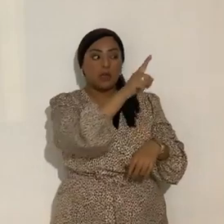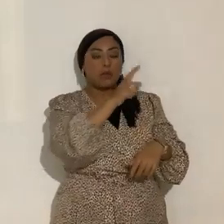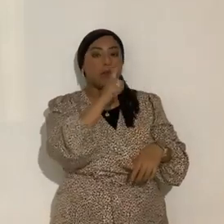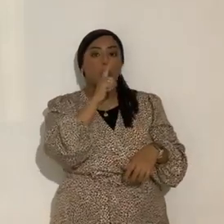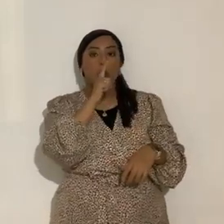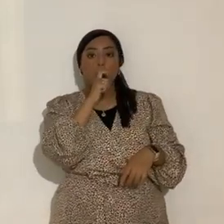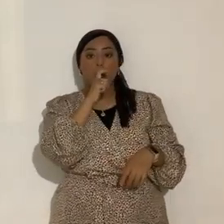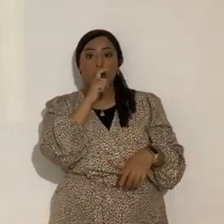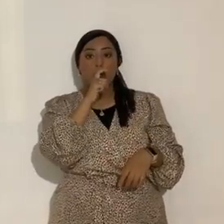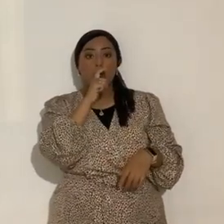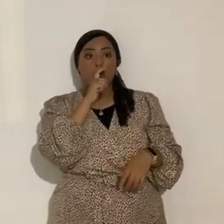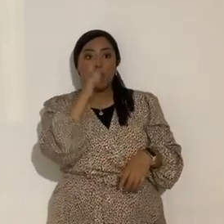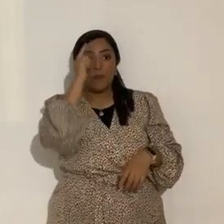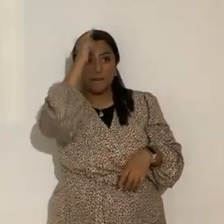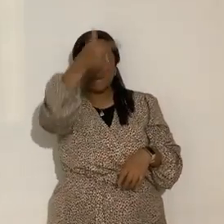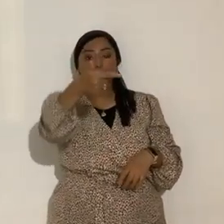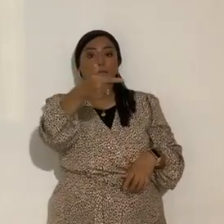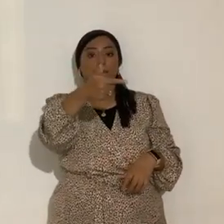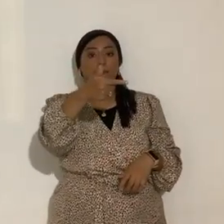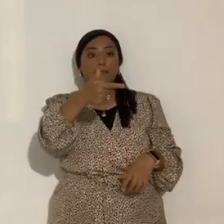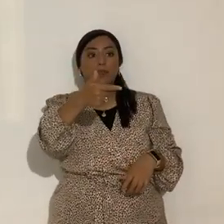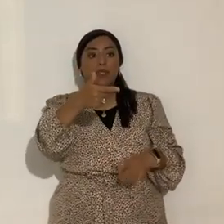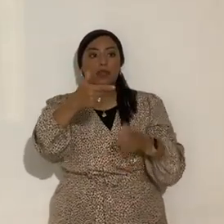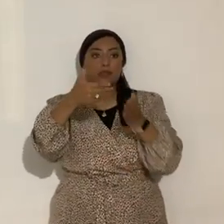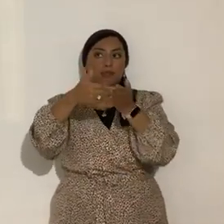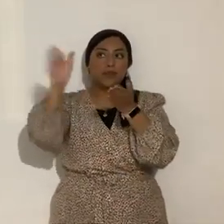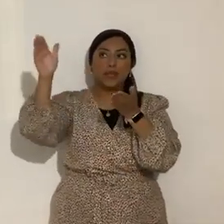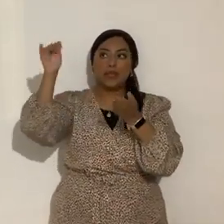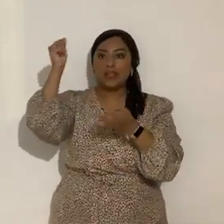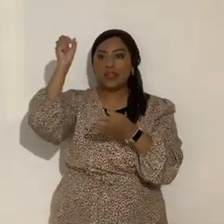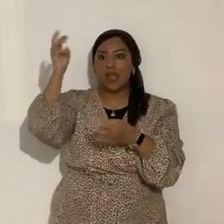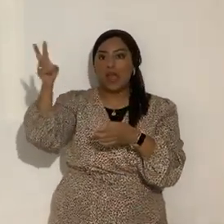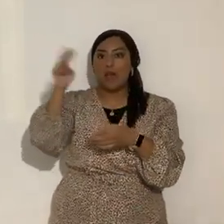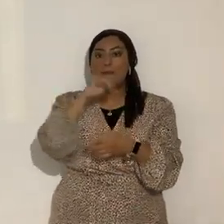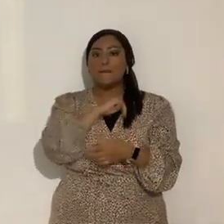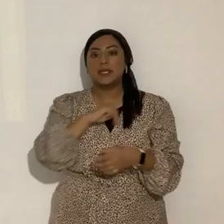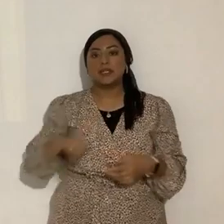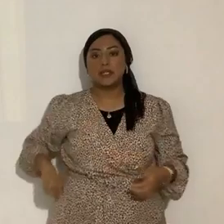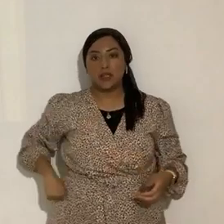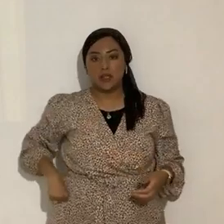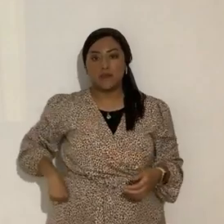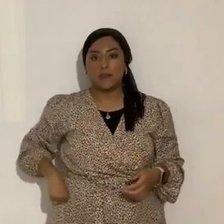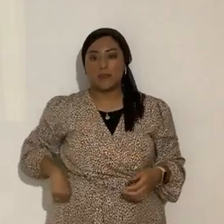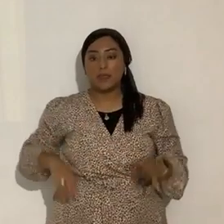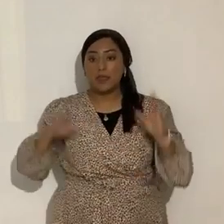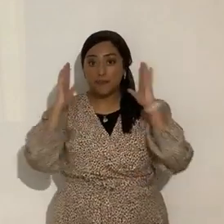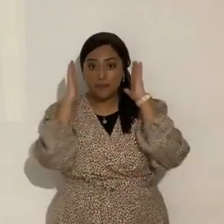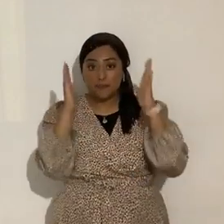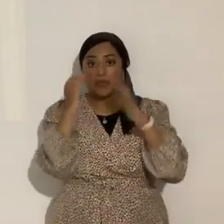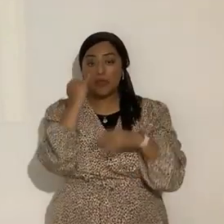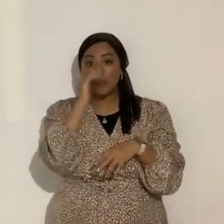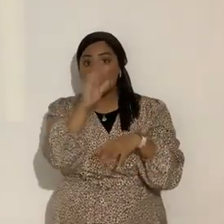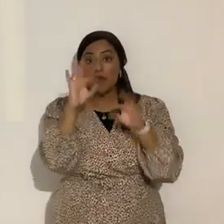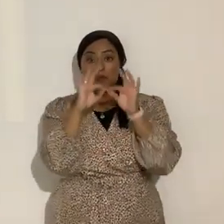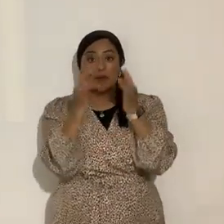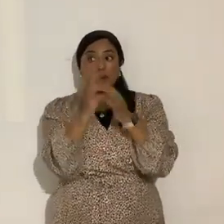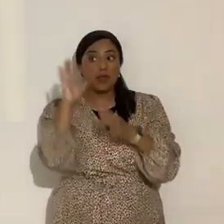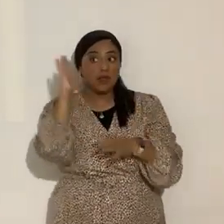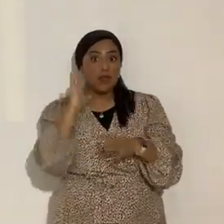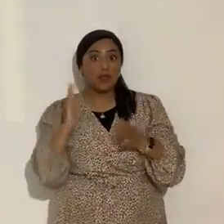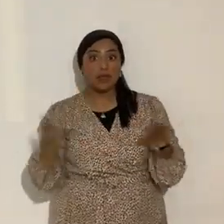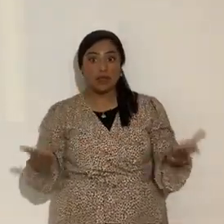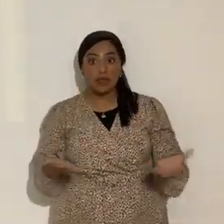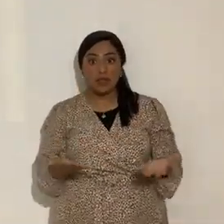acaban negando a Yahshua como el Mesías. Esos. Grábatelo, por si tu familiar estuvo aquí en